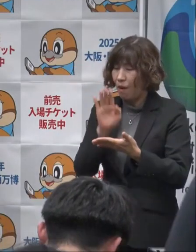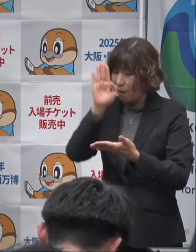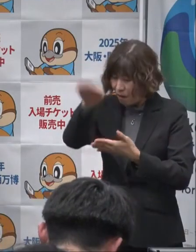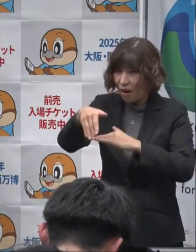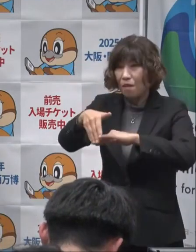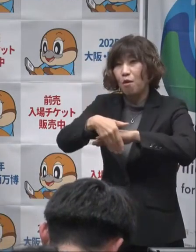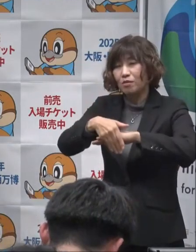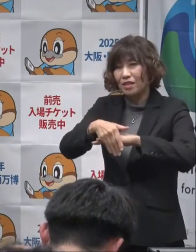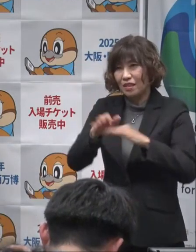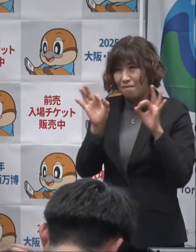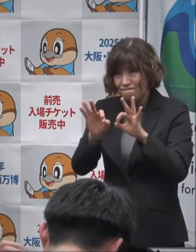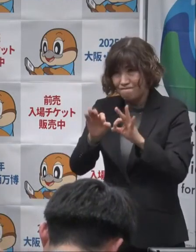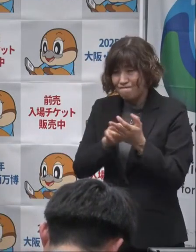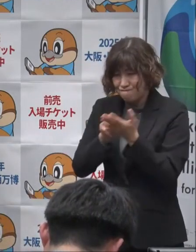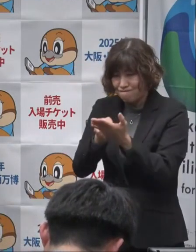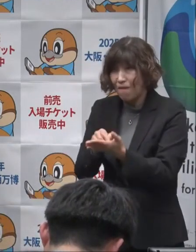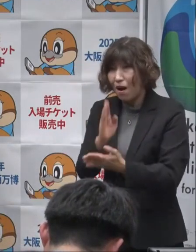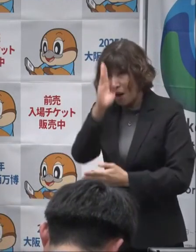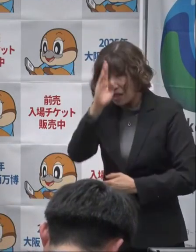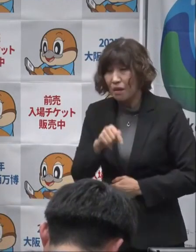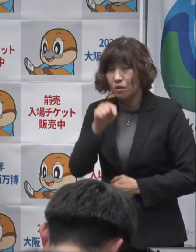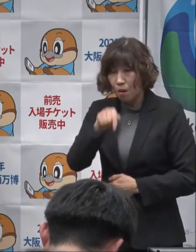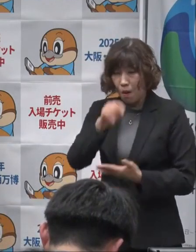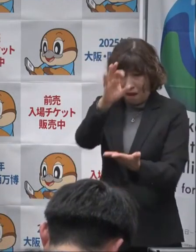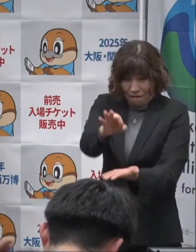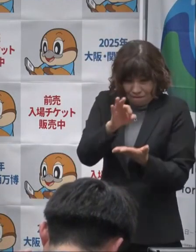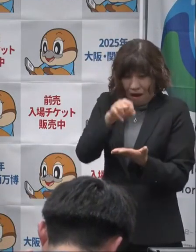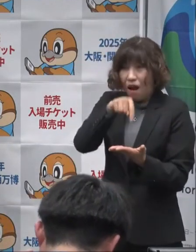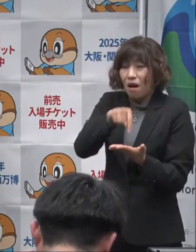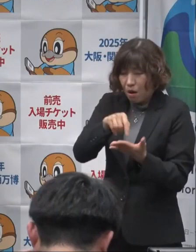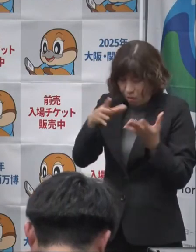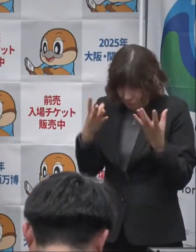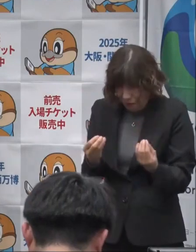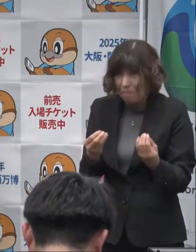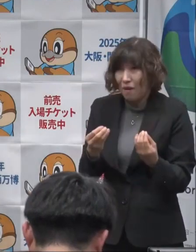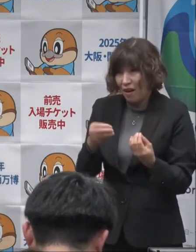をしております。この義援金については被災地にそのまま届けさせていただきます。